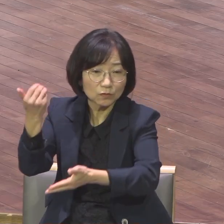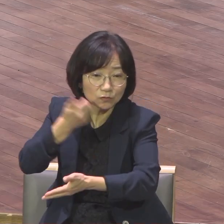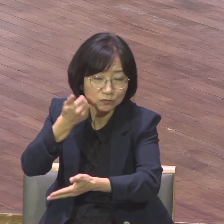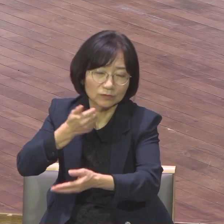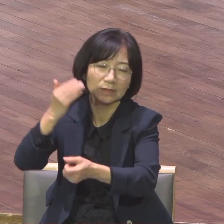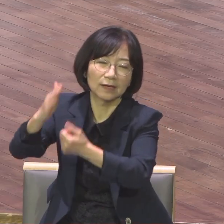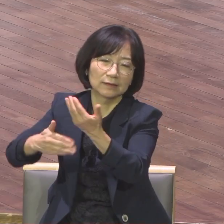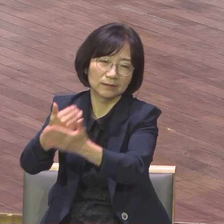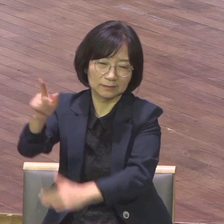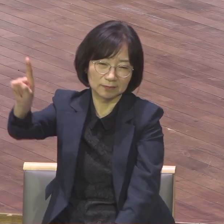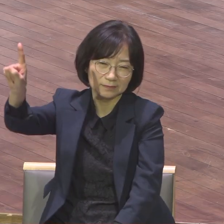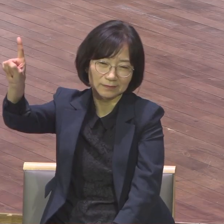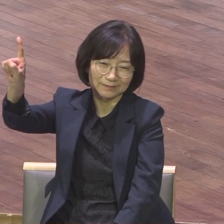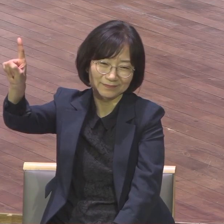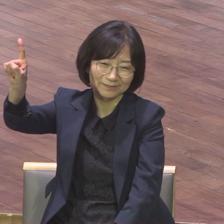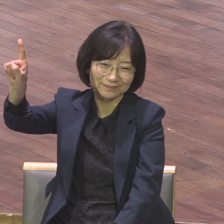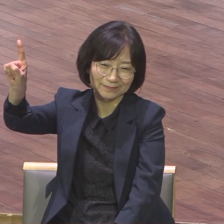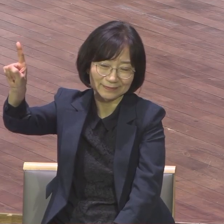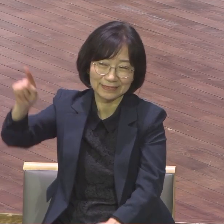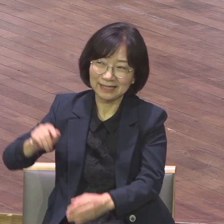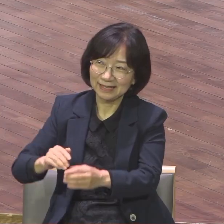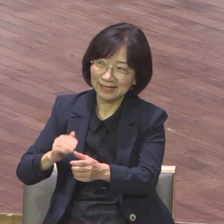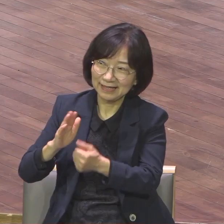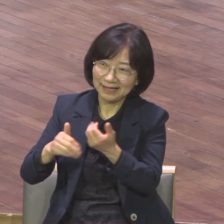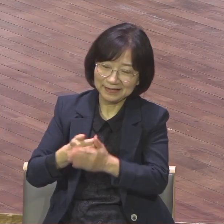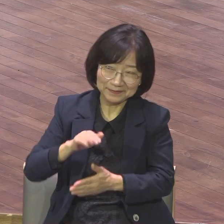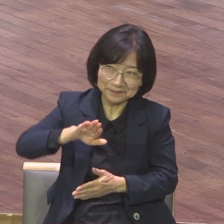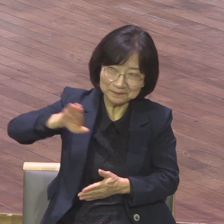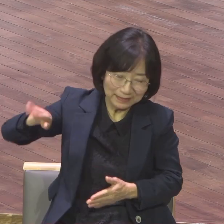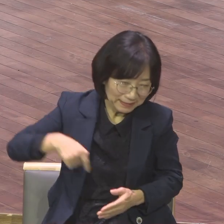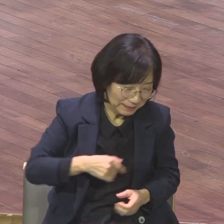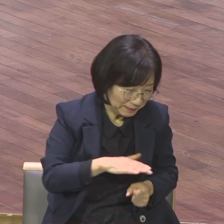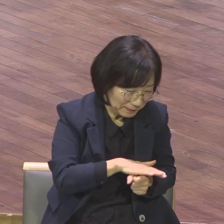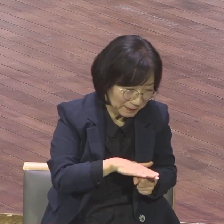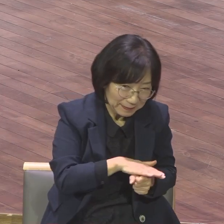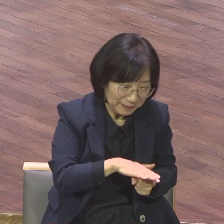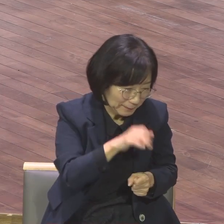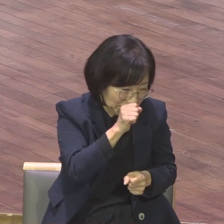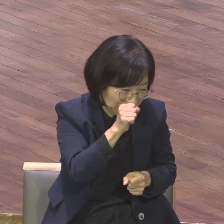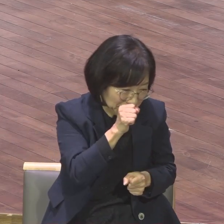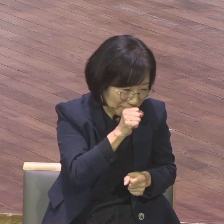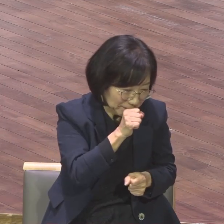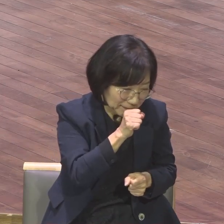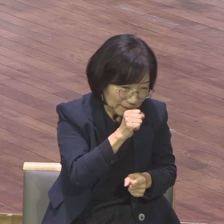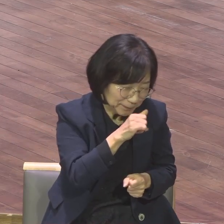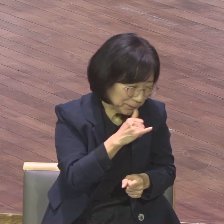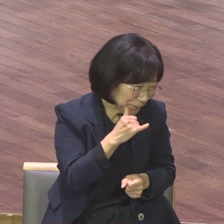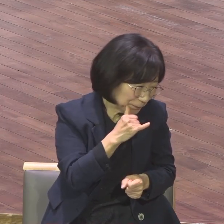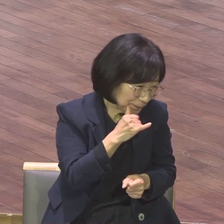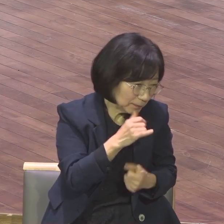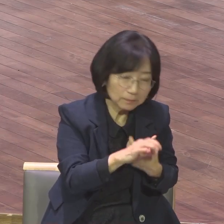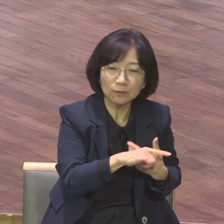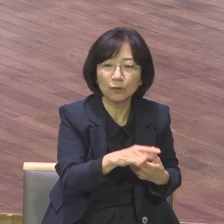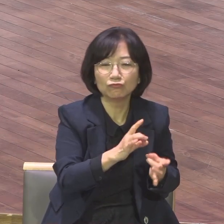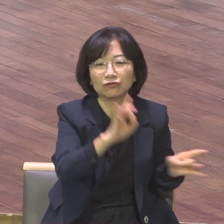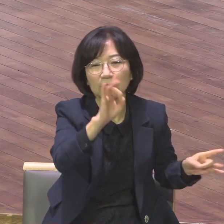내 안에 하나님보다 더 사랑하는 게 있으면 그것이 우상이에요. 하나님 곧 기분